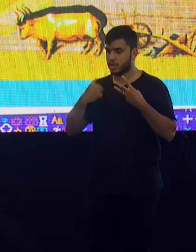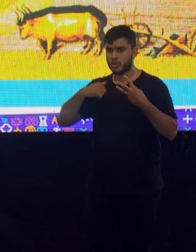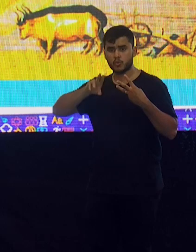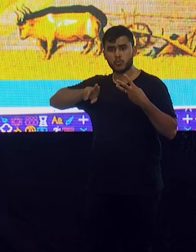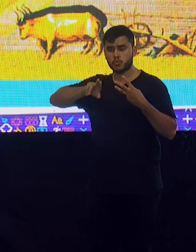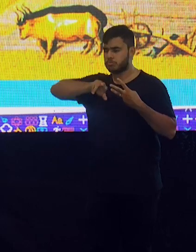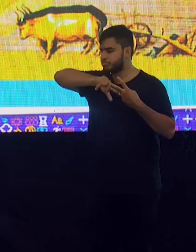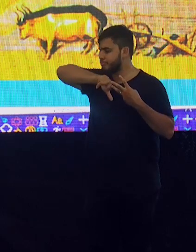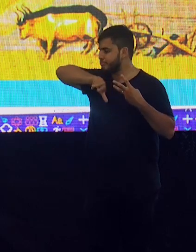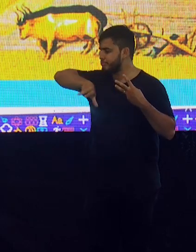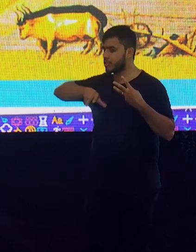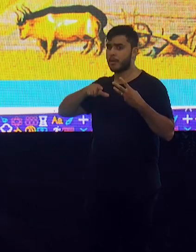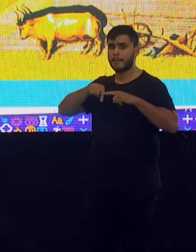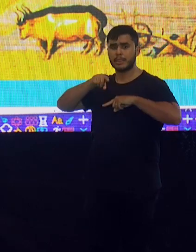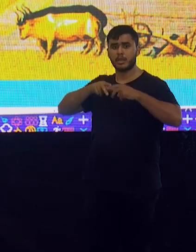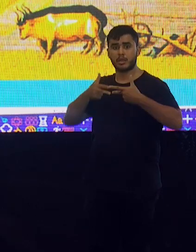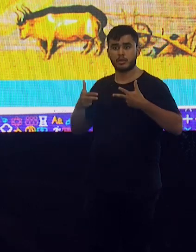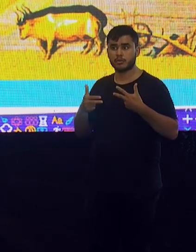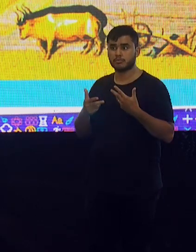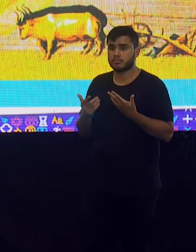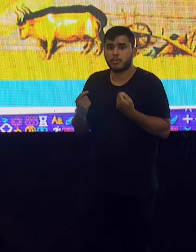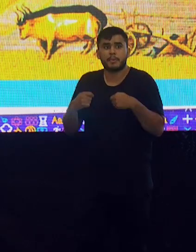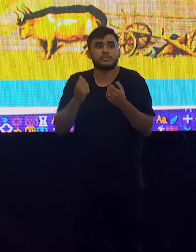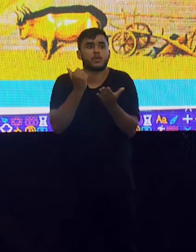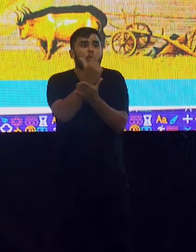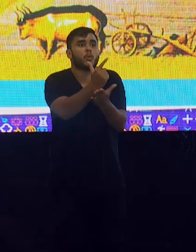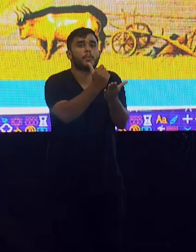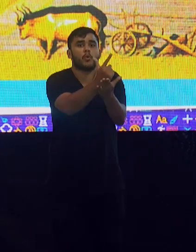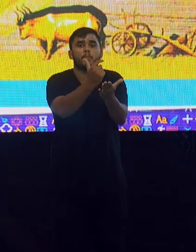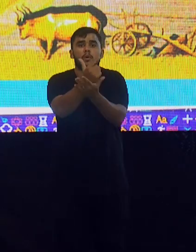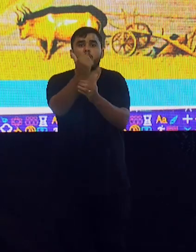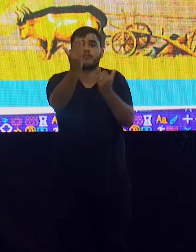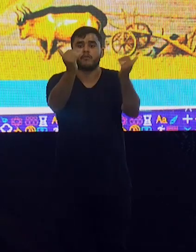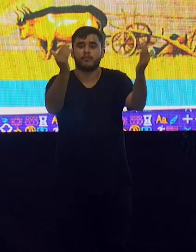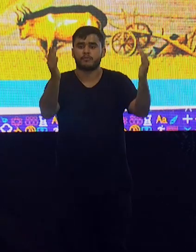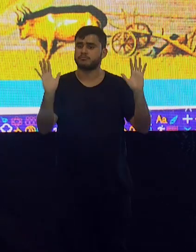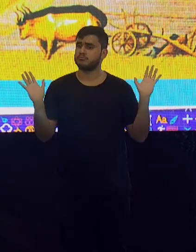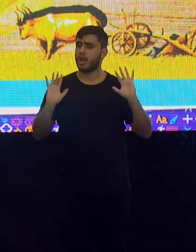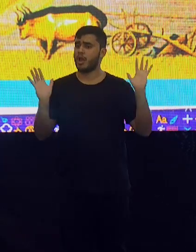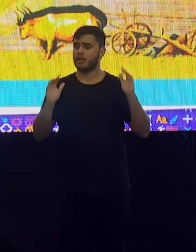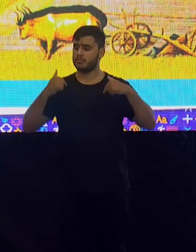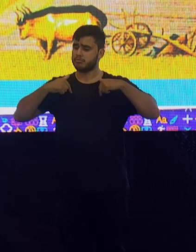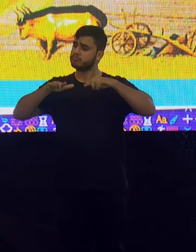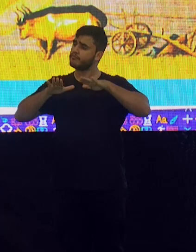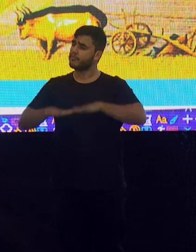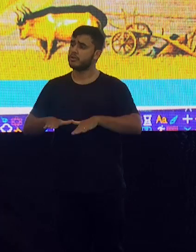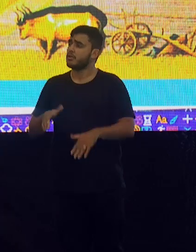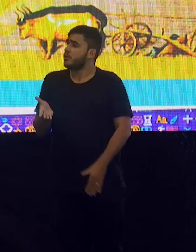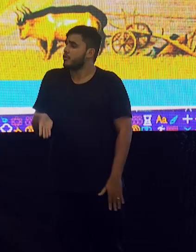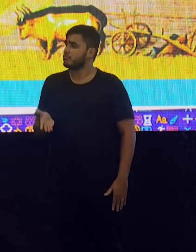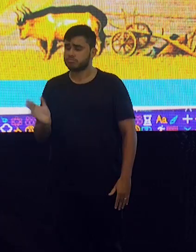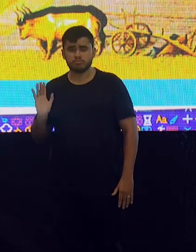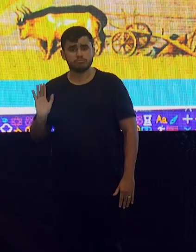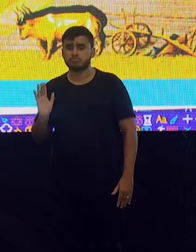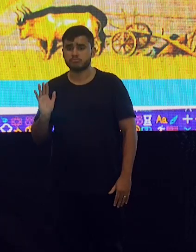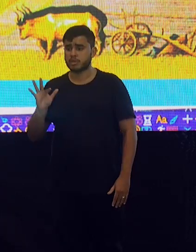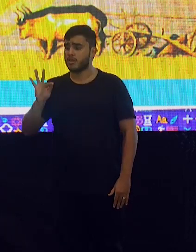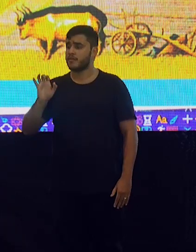uso, a minha necessidade de comprar é grande. Então, praticamente, o que é que não existe no